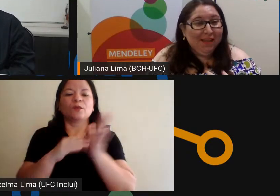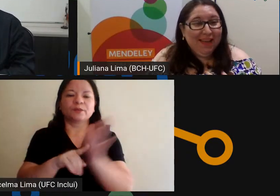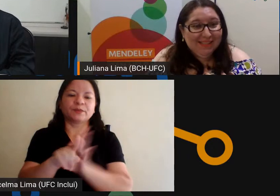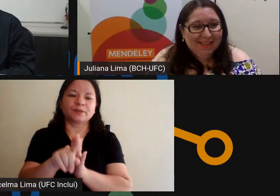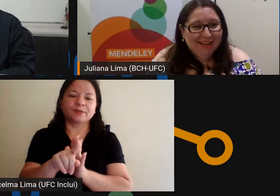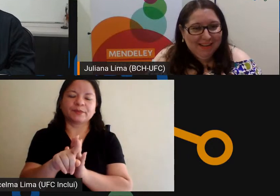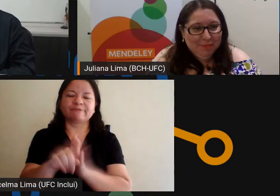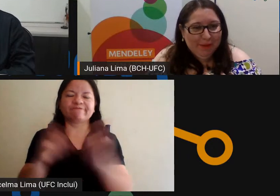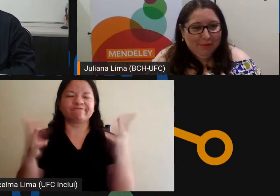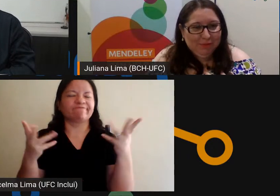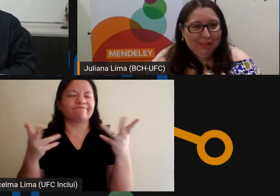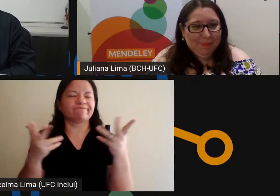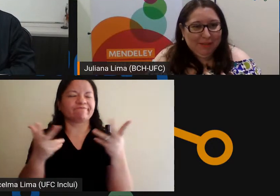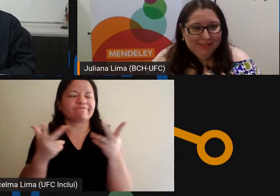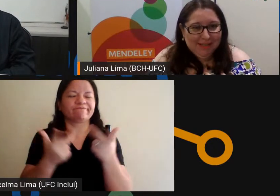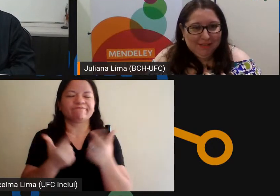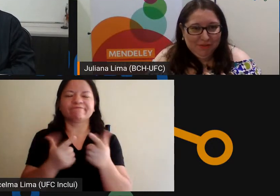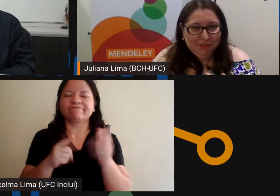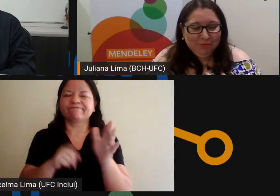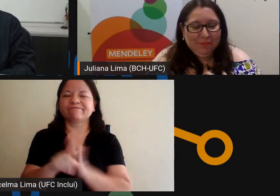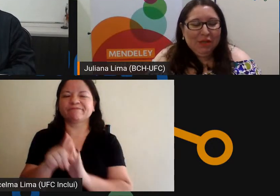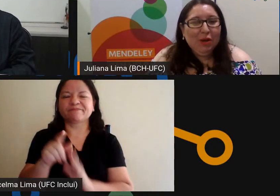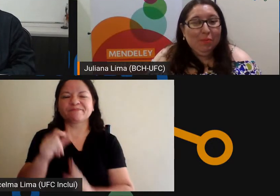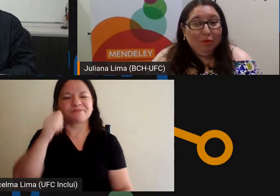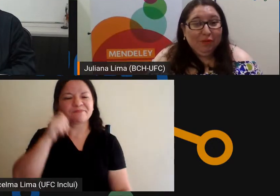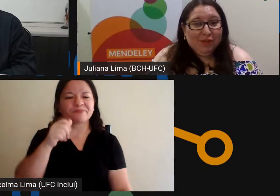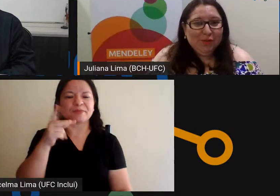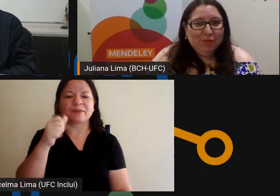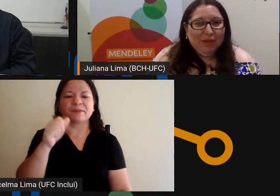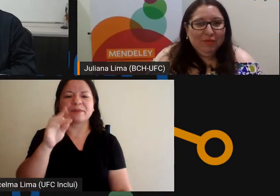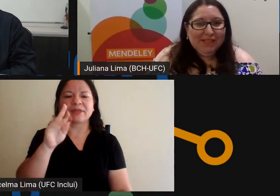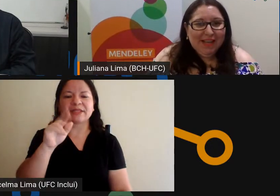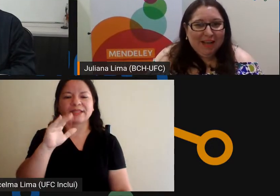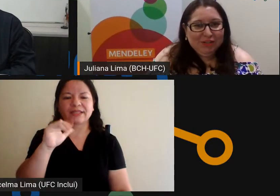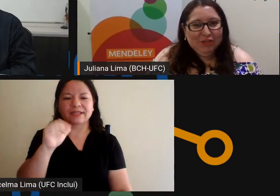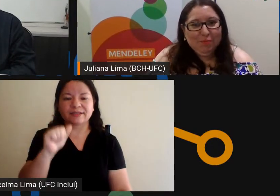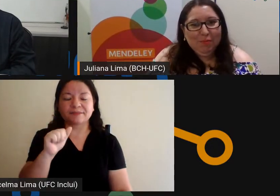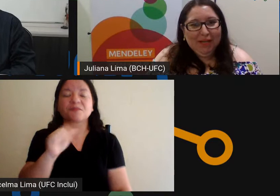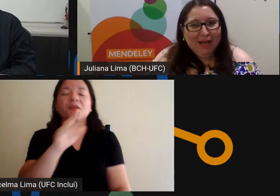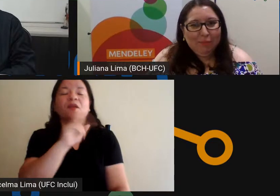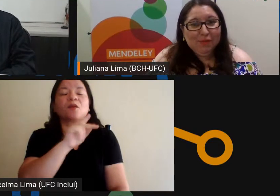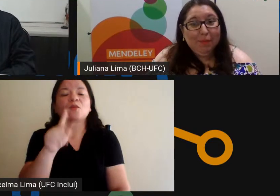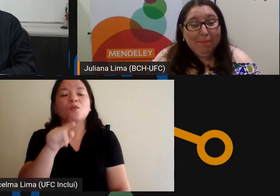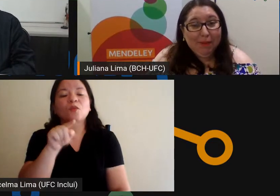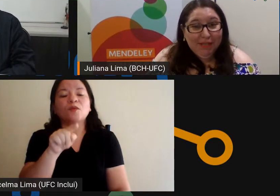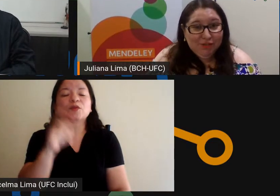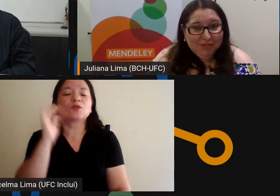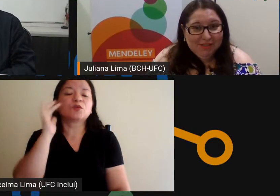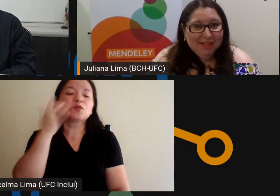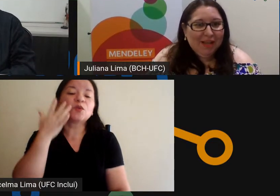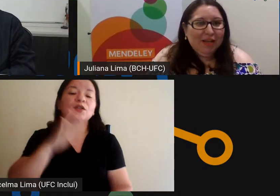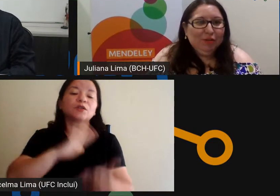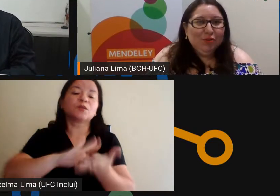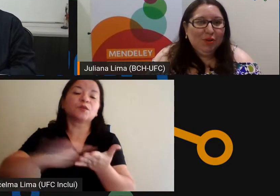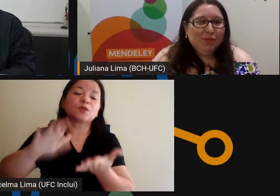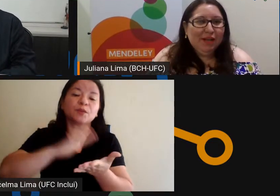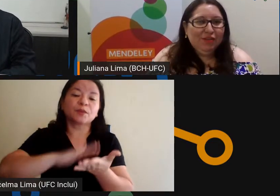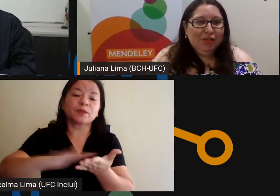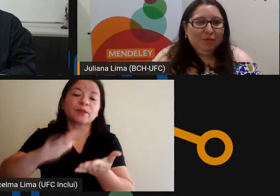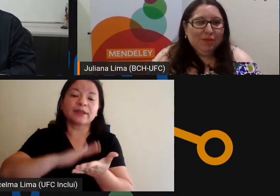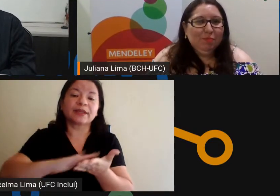achei excelente pergunta da Patrícia Azevedo. Professor, o que você acha de publicarmos pré-prints